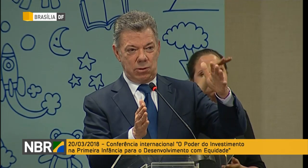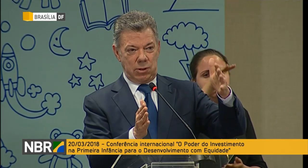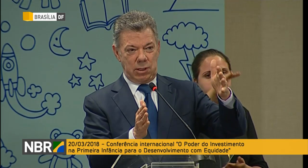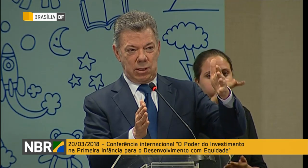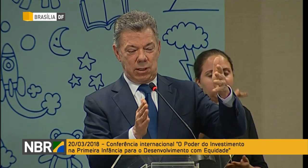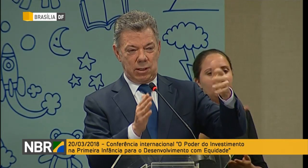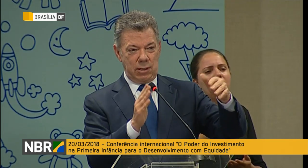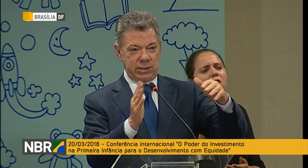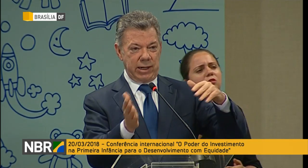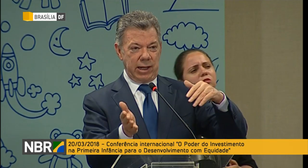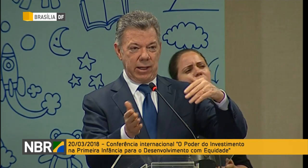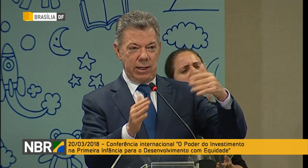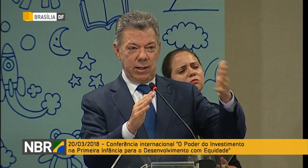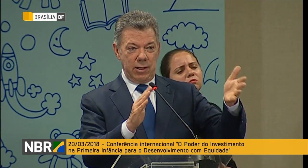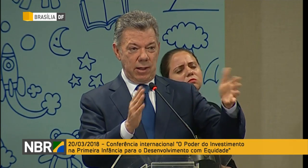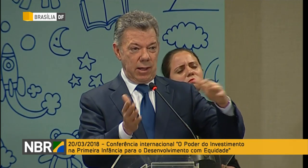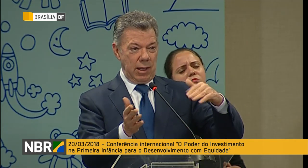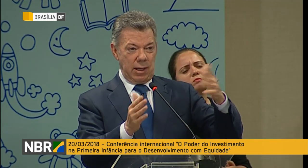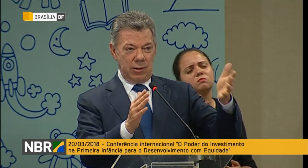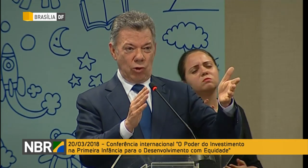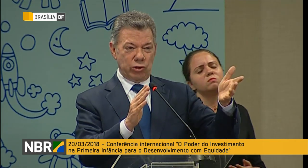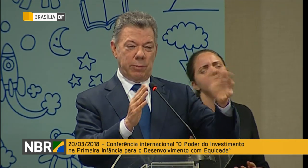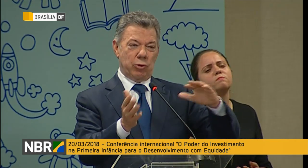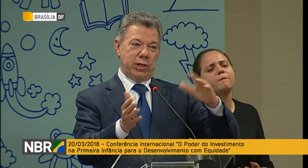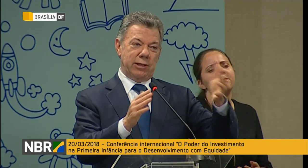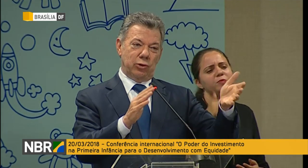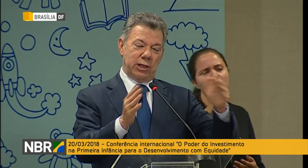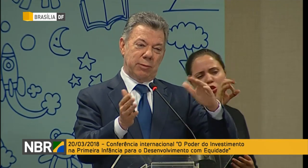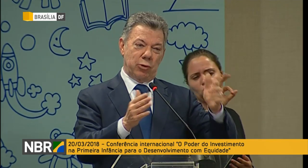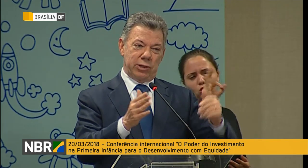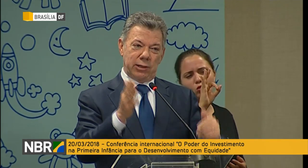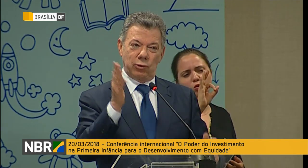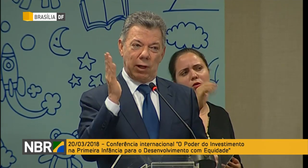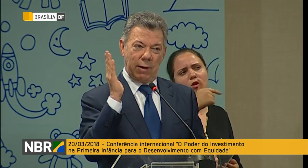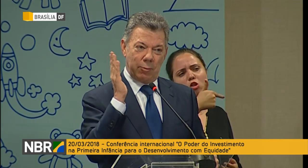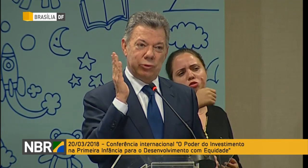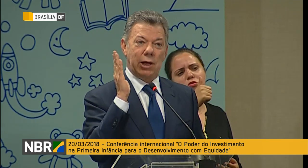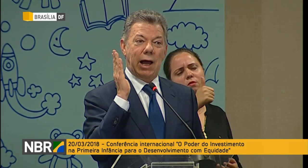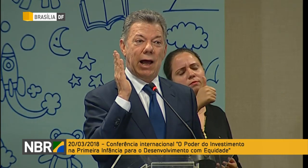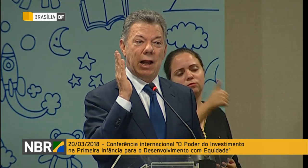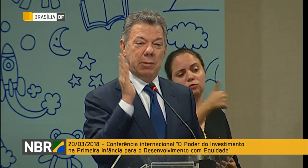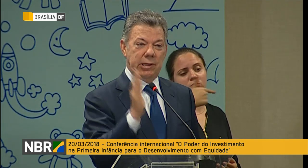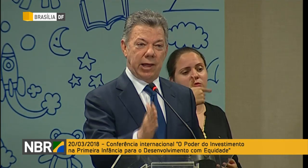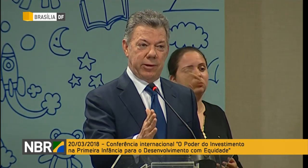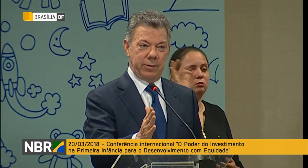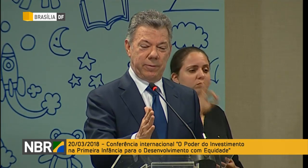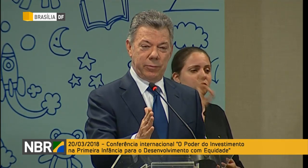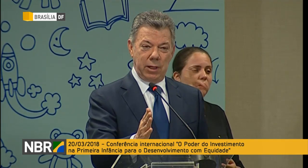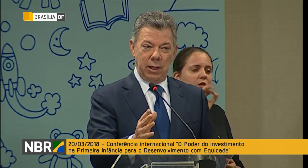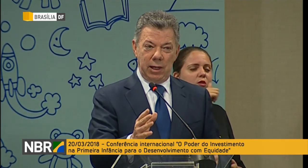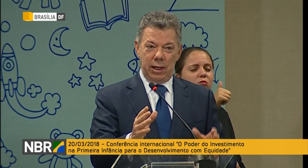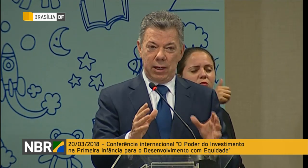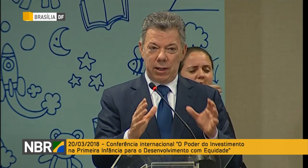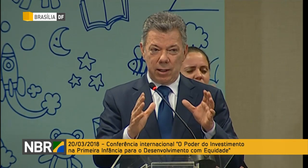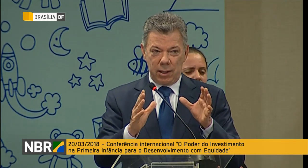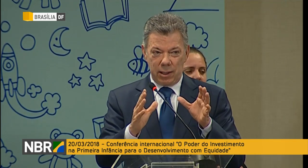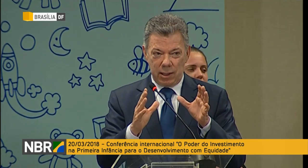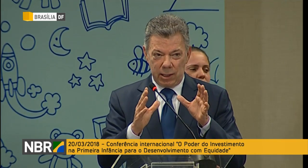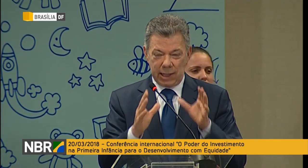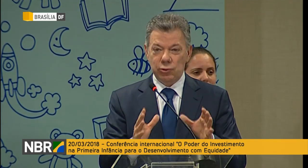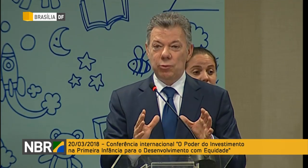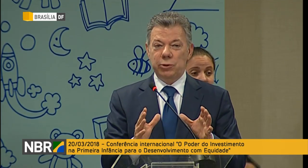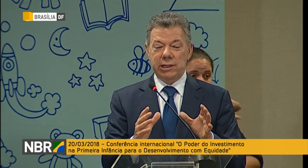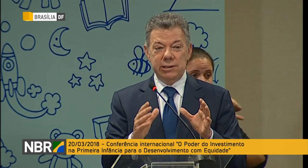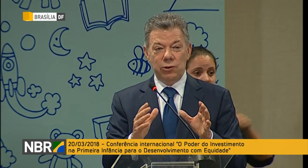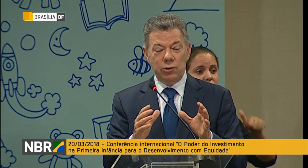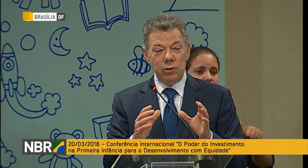metade. Cerca de reduzir a metade, por volta de 12 ou 13%, ou seja, chegamos a reduzi-la